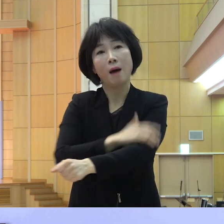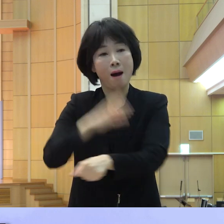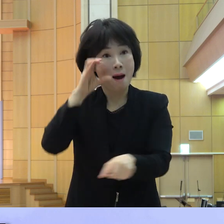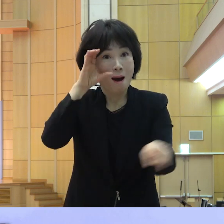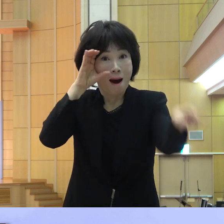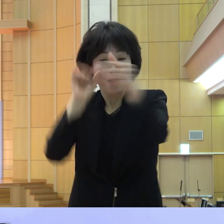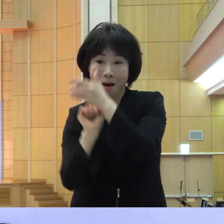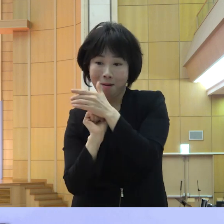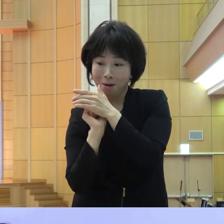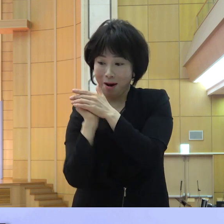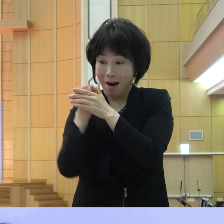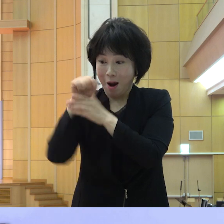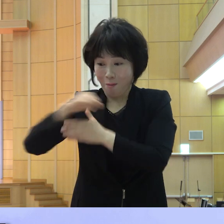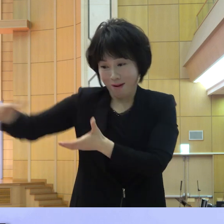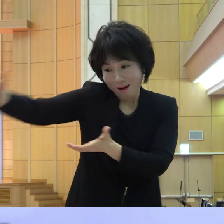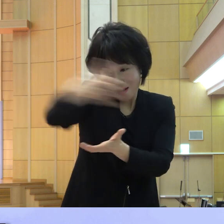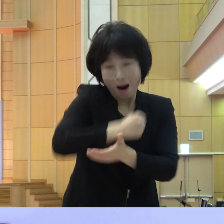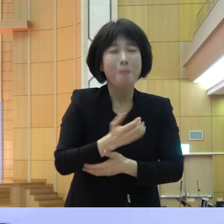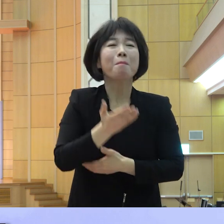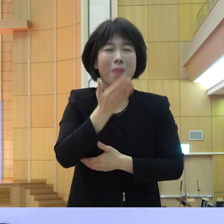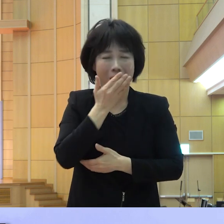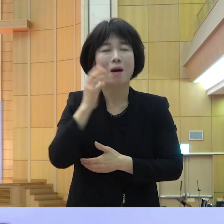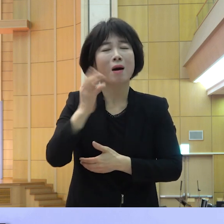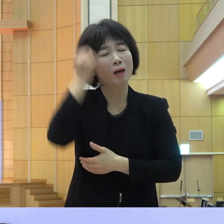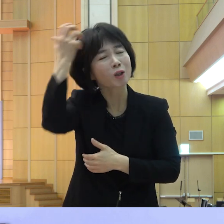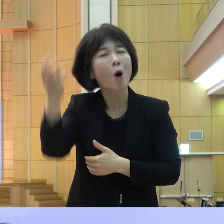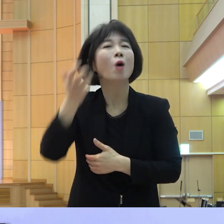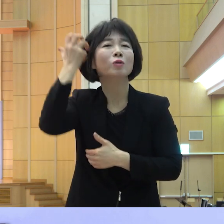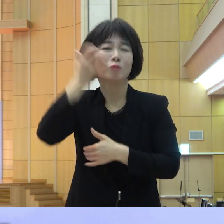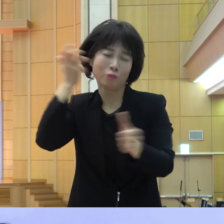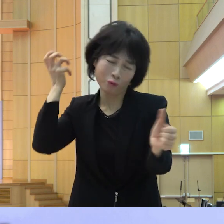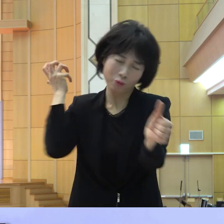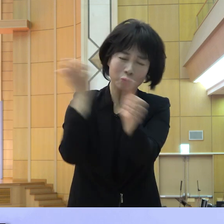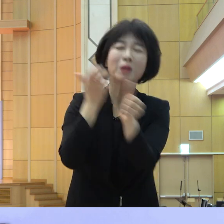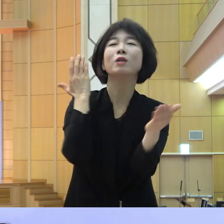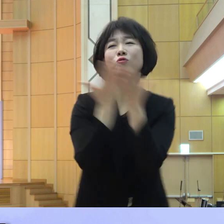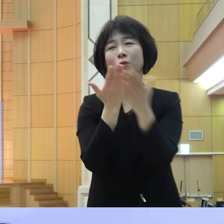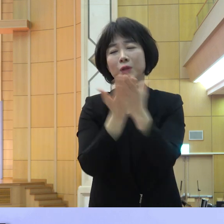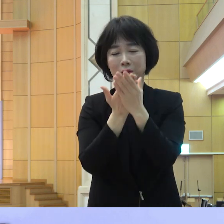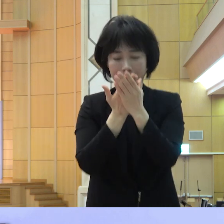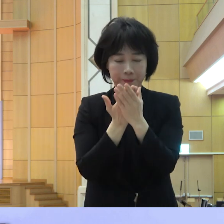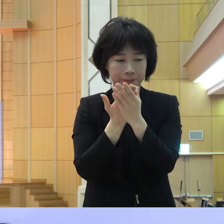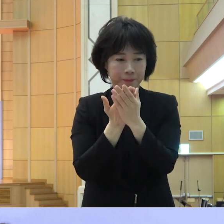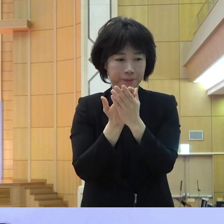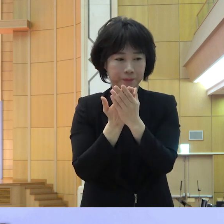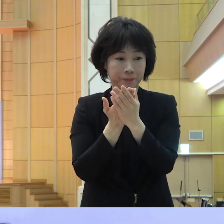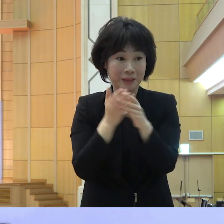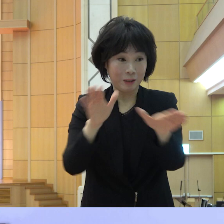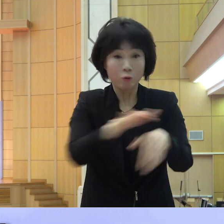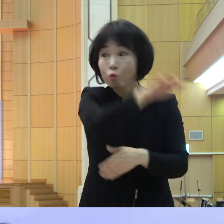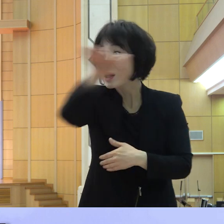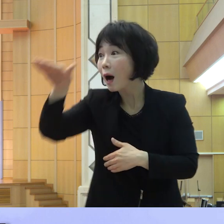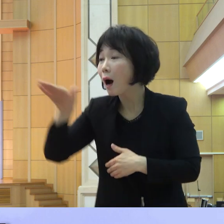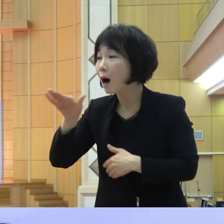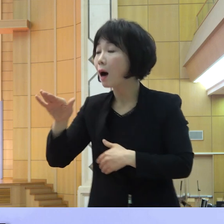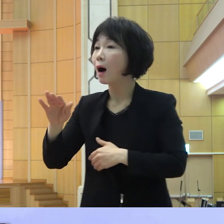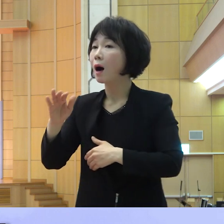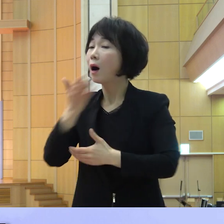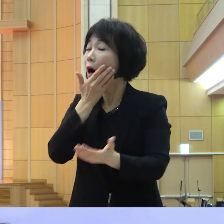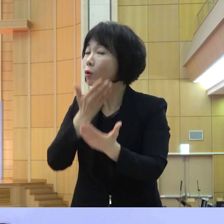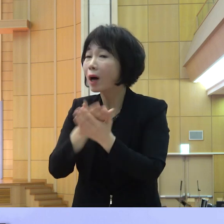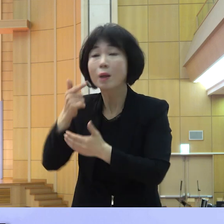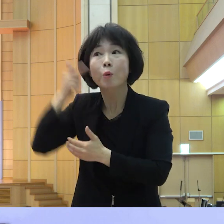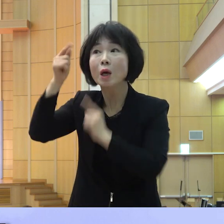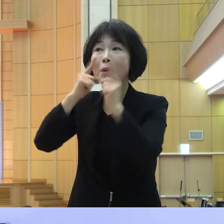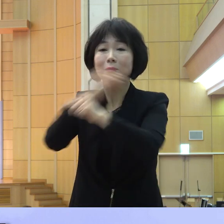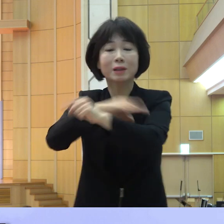알곡으로 거두어 드릴 수 있도록 우리 주의 성령께서 역사하여 주시옵소서. 그래서 저희들은 귀하신